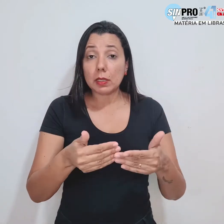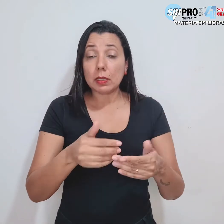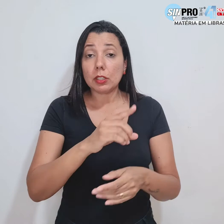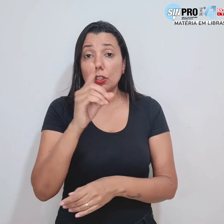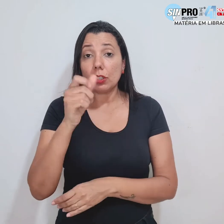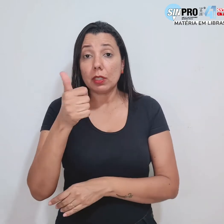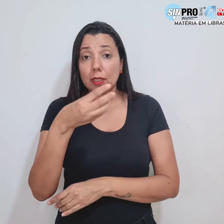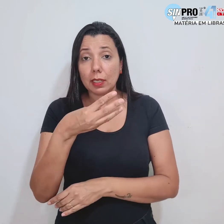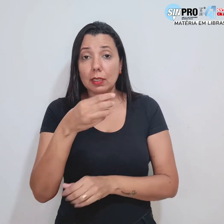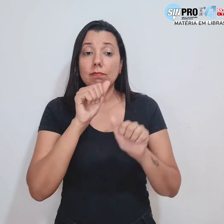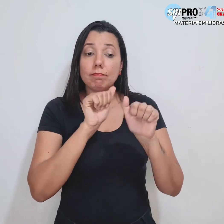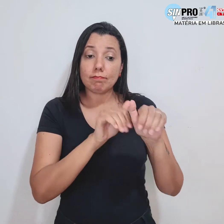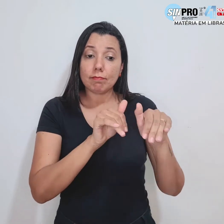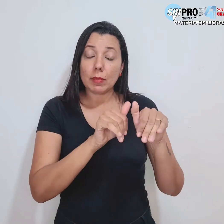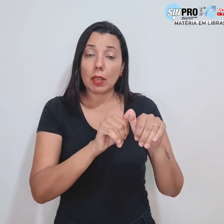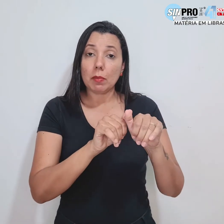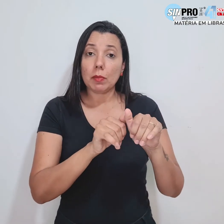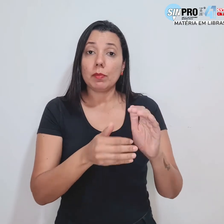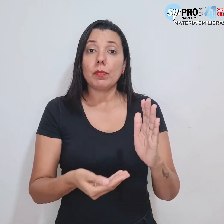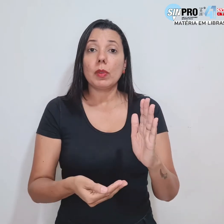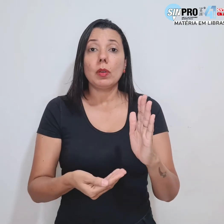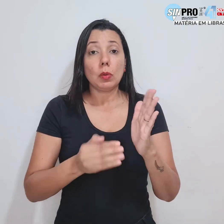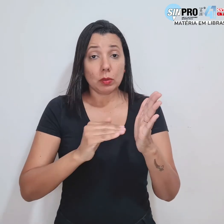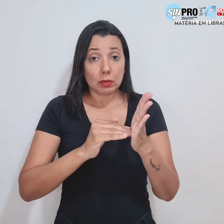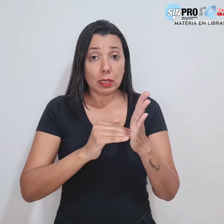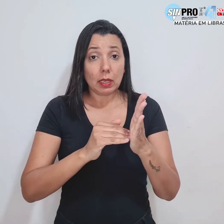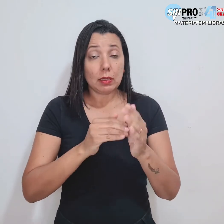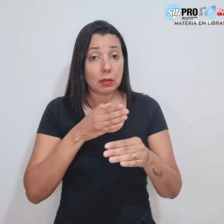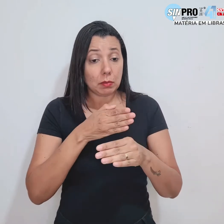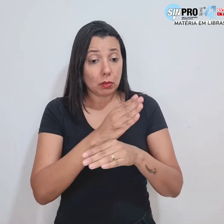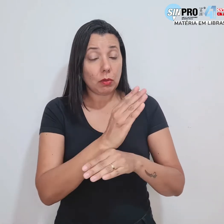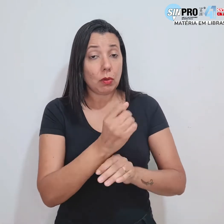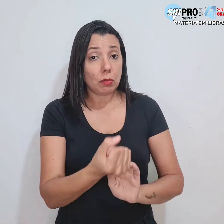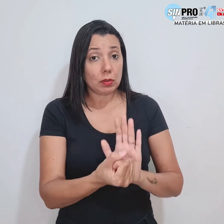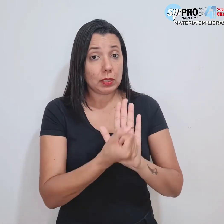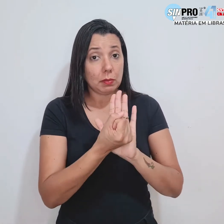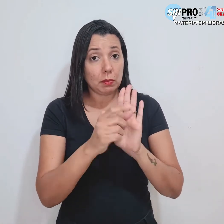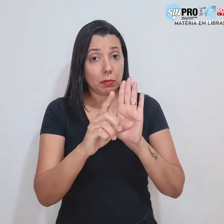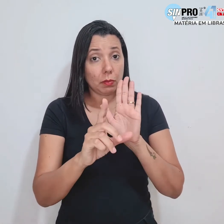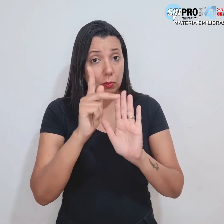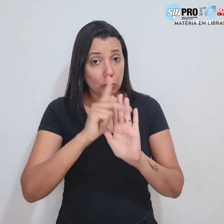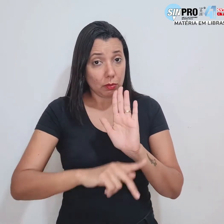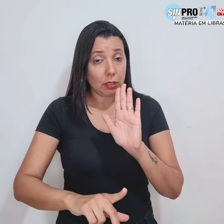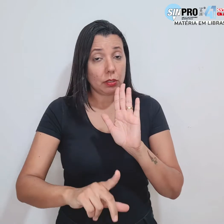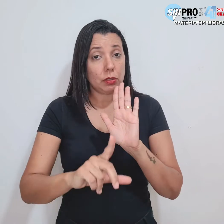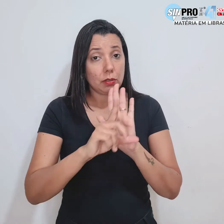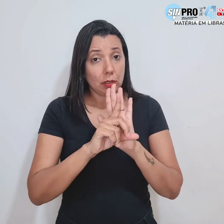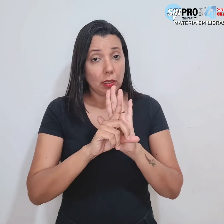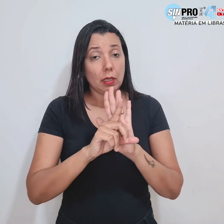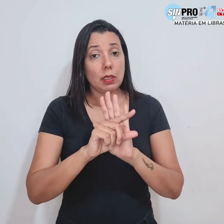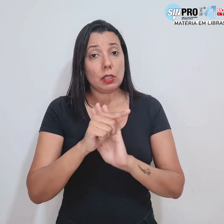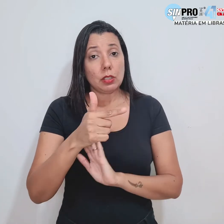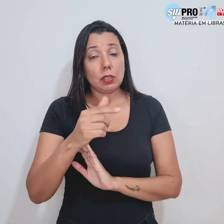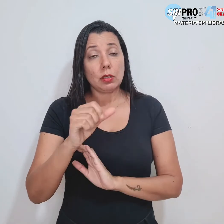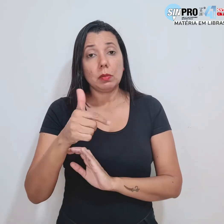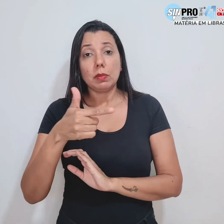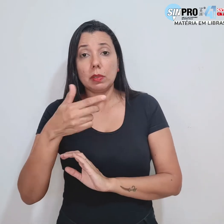dia 13 de setembro o Senado aprovou por votação simbólica um projeto de lei, o PL 209 de